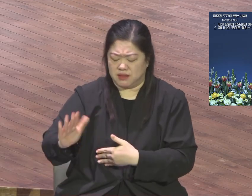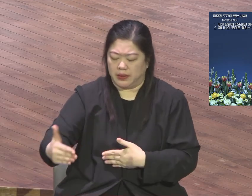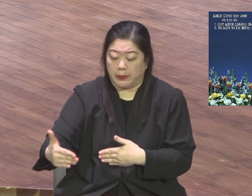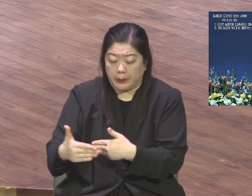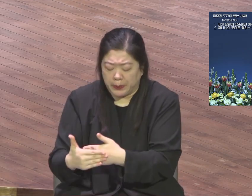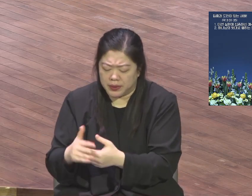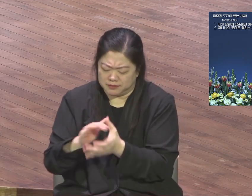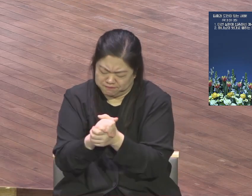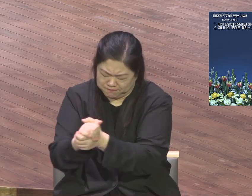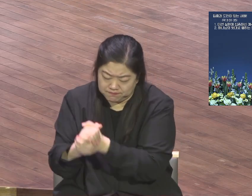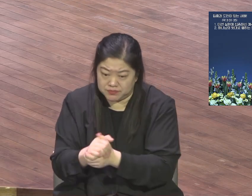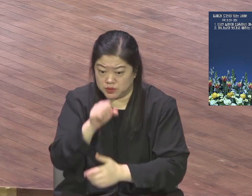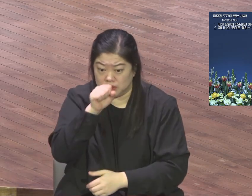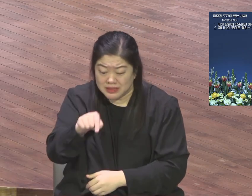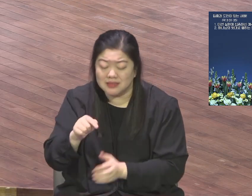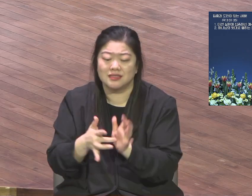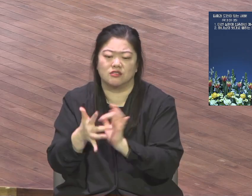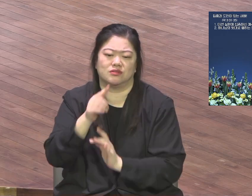겁니다.